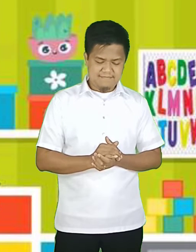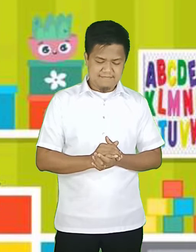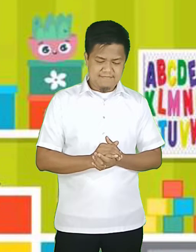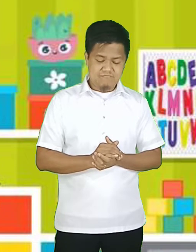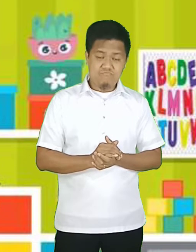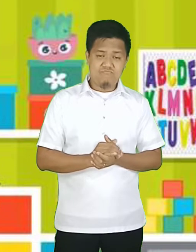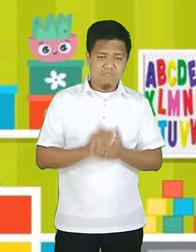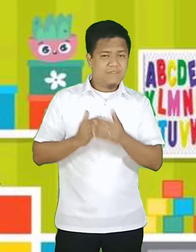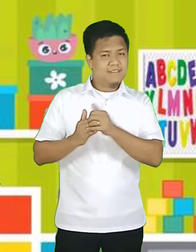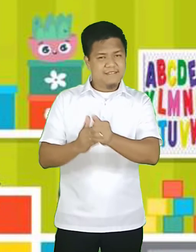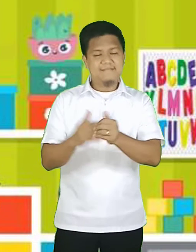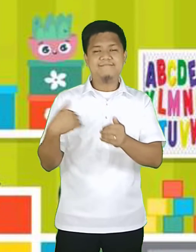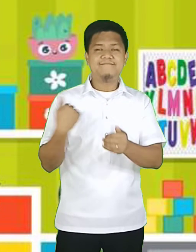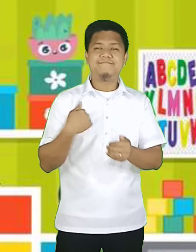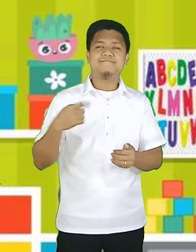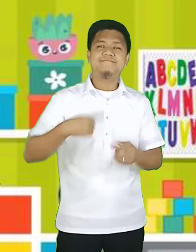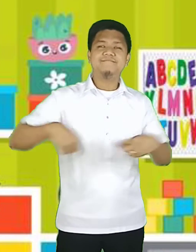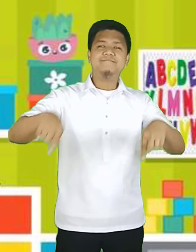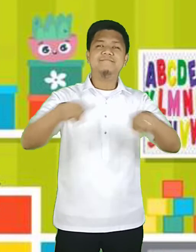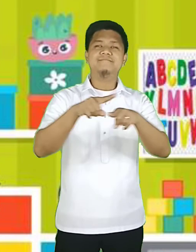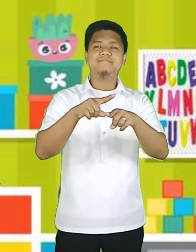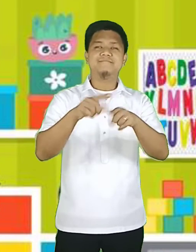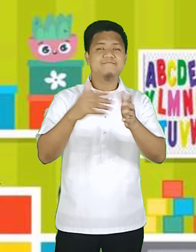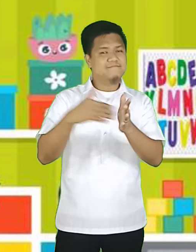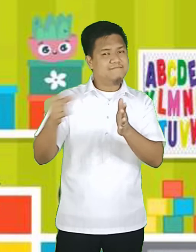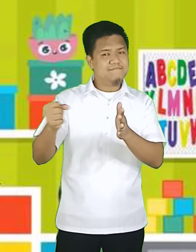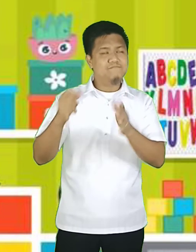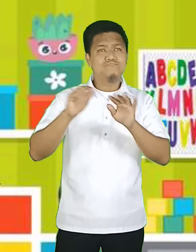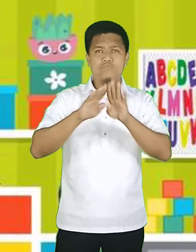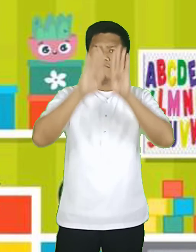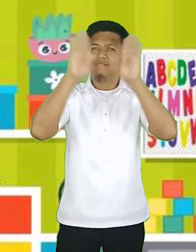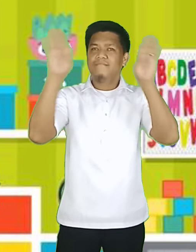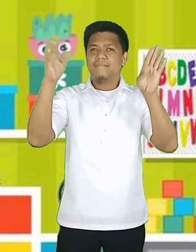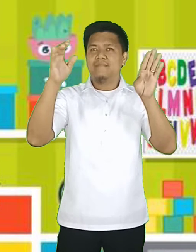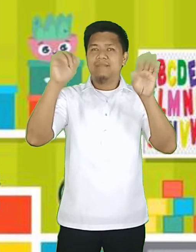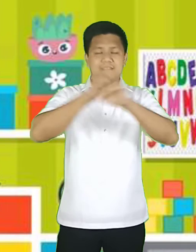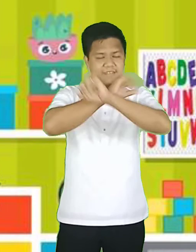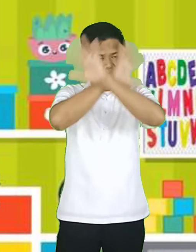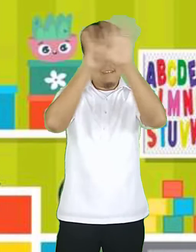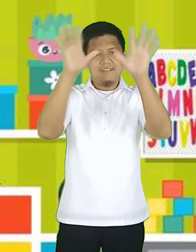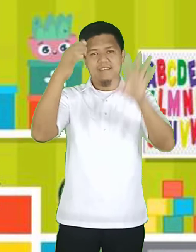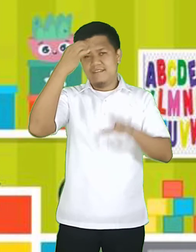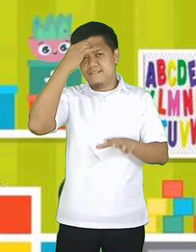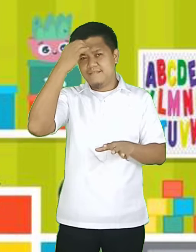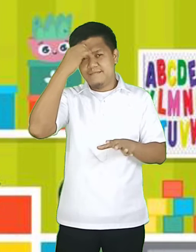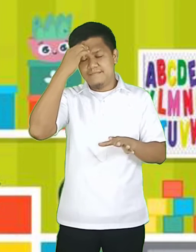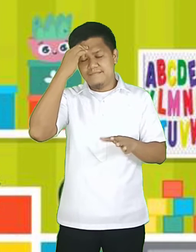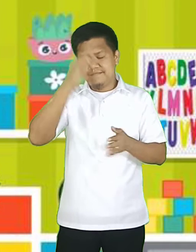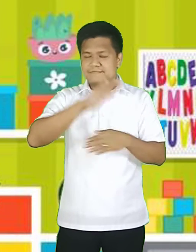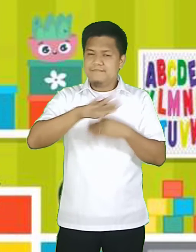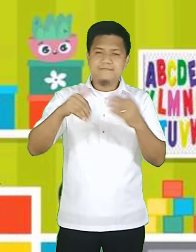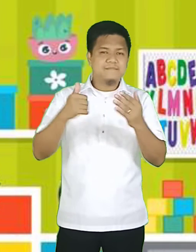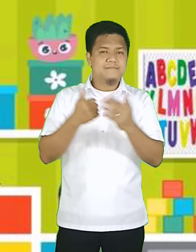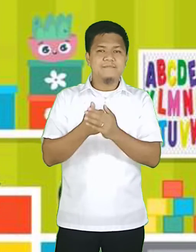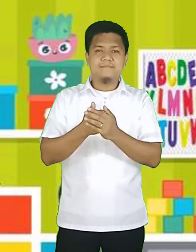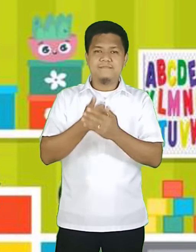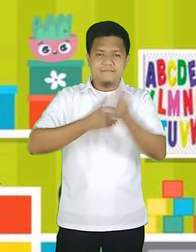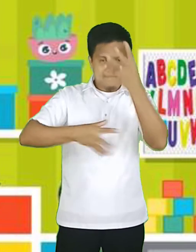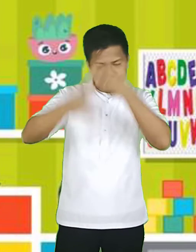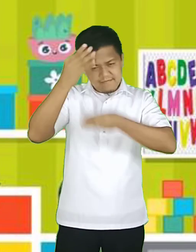Gabayan ninyo kaming lahat na mag-aaral upang malinang ang aming isipan at maunawaan ng lubos ang anumang leksyon na itinuturo sa